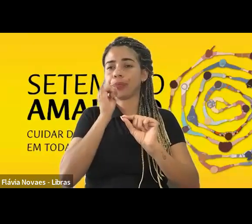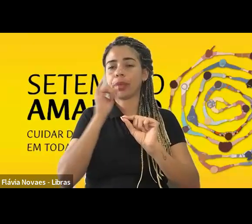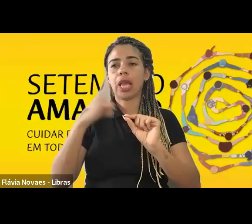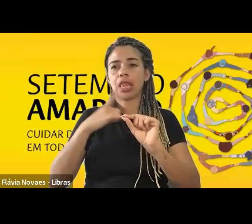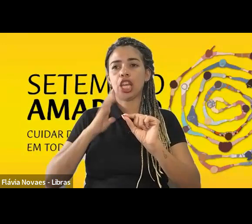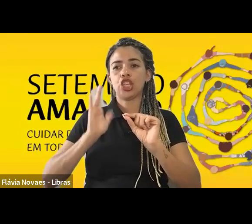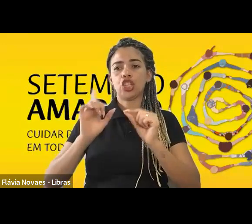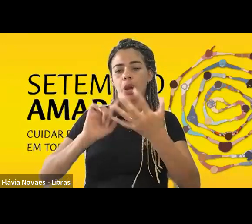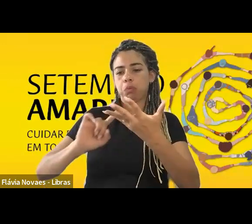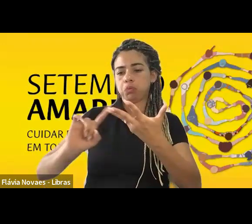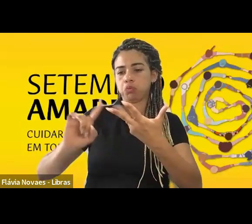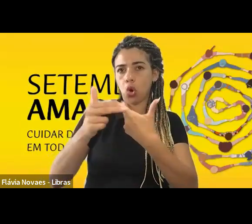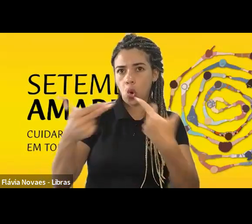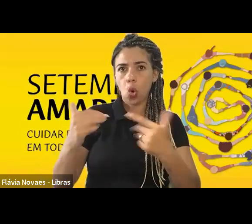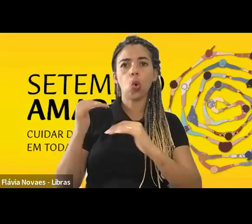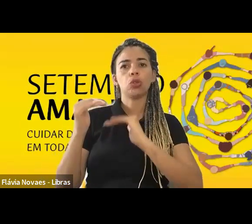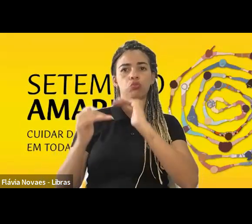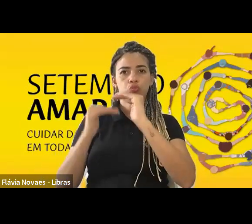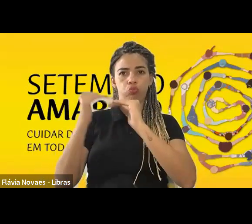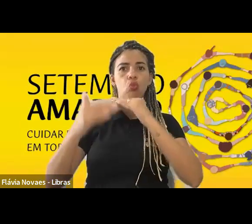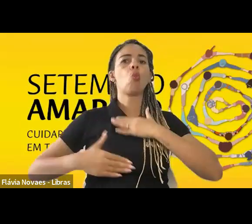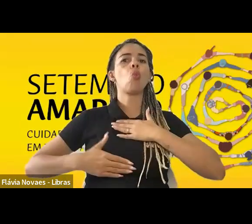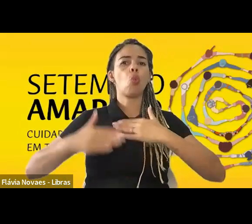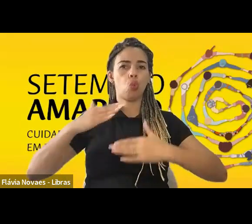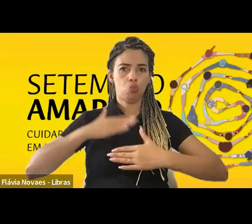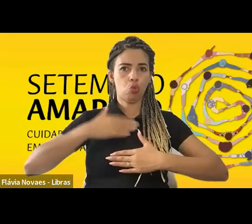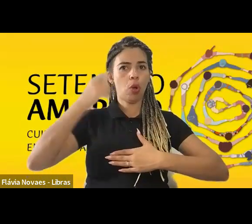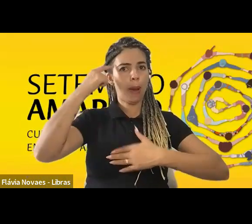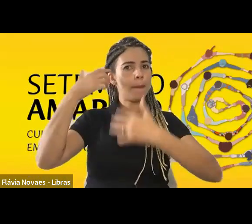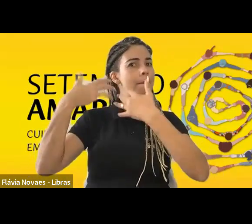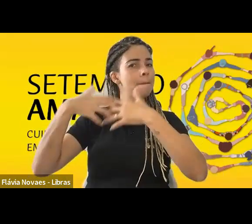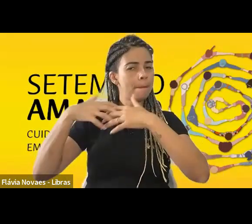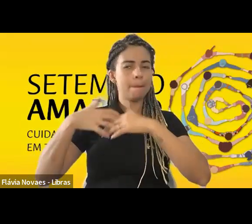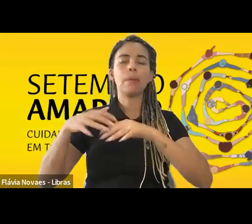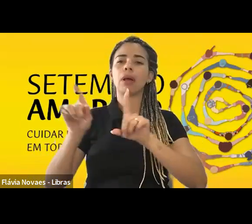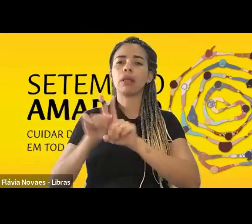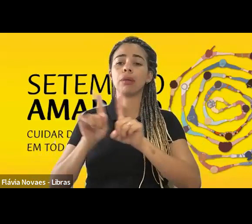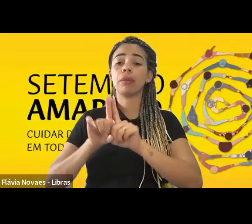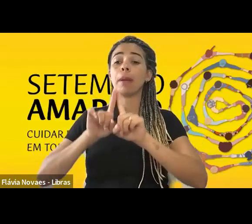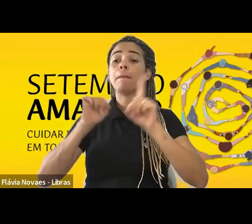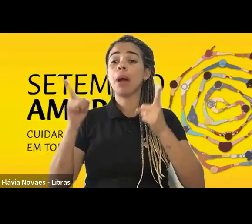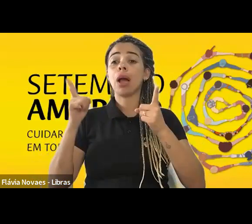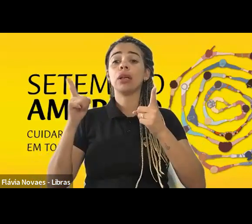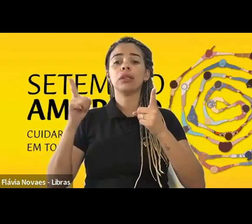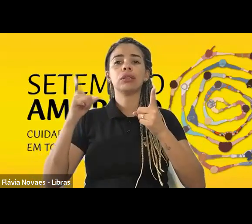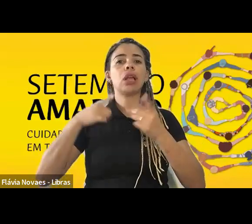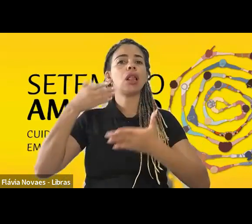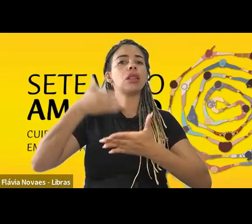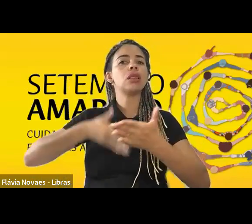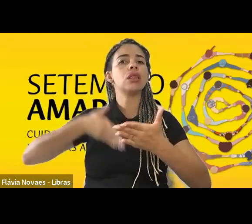arcabouço de desenvolvimento corporal e psíquico, mas que é impedido socialmente de